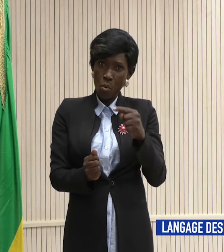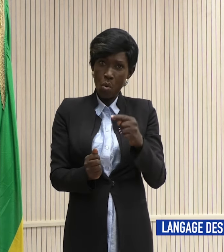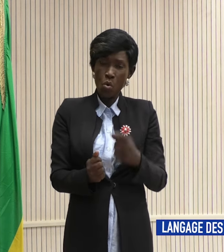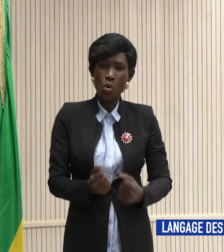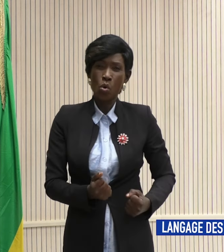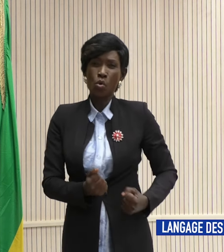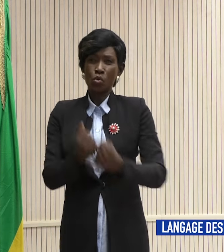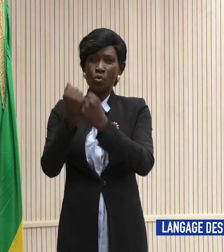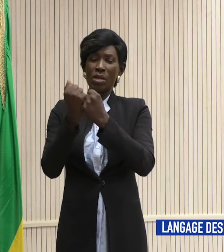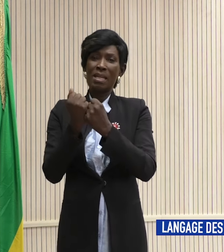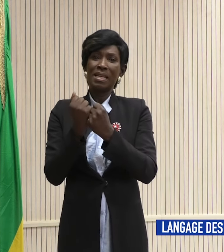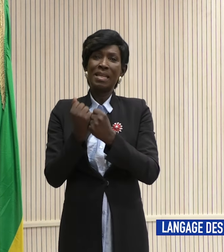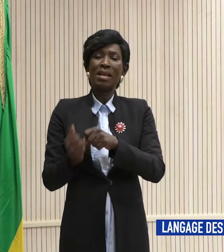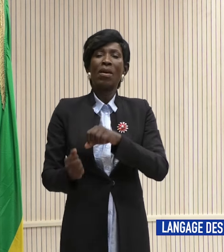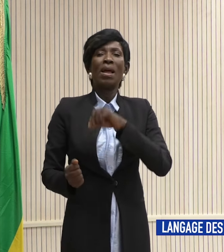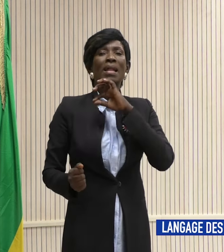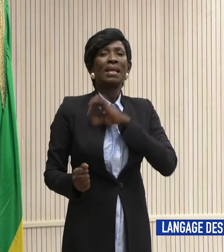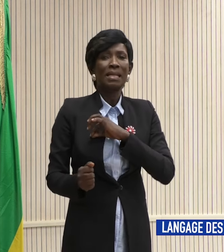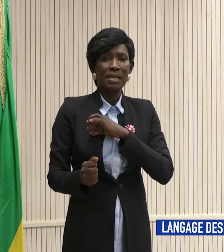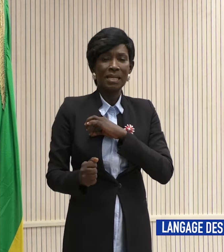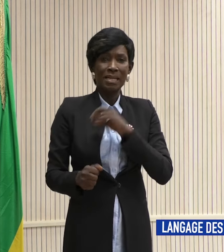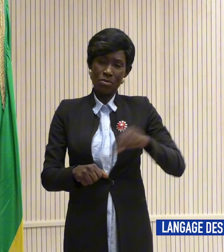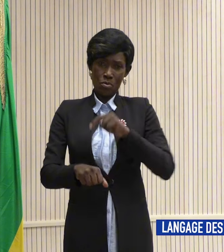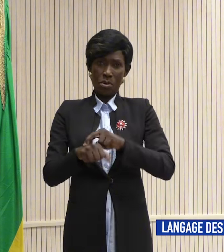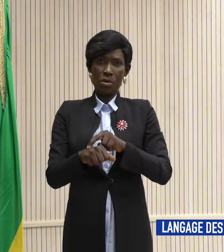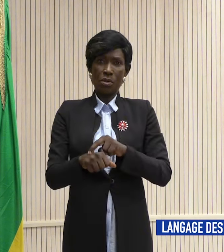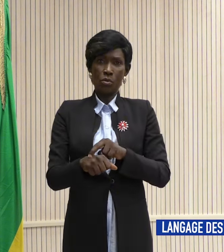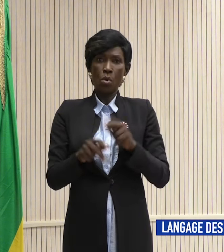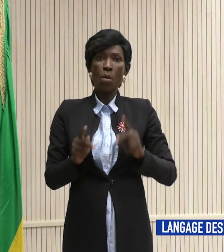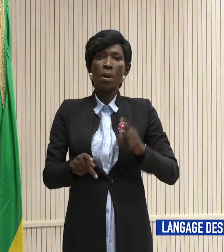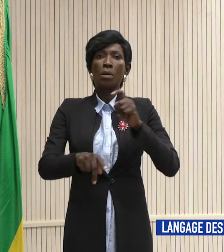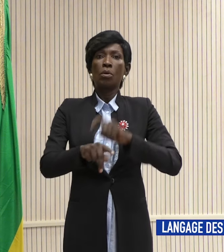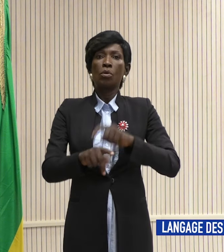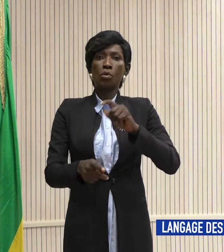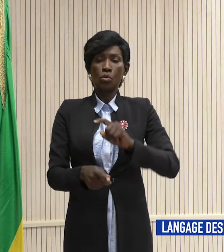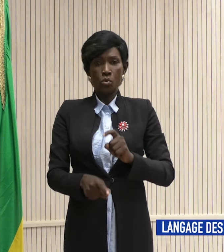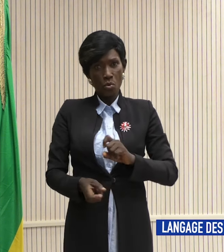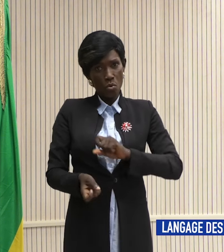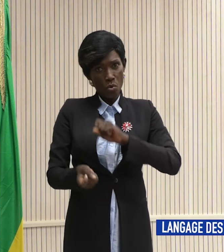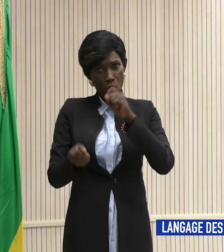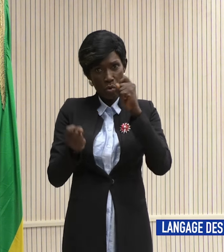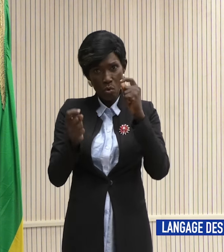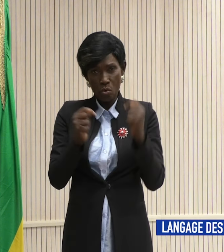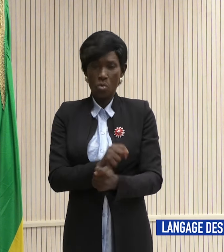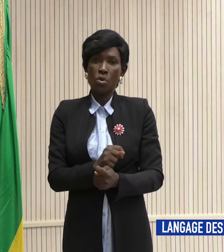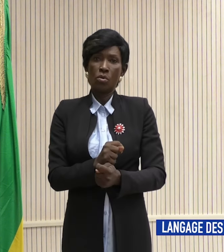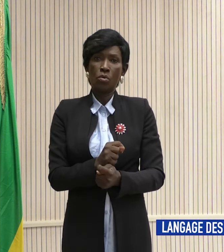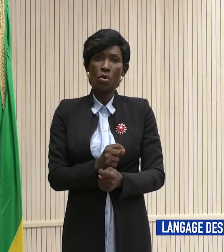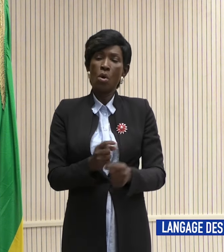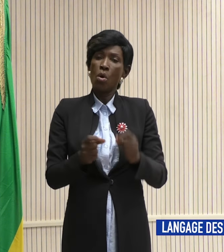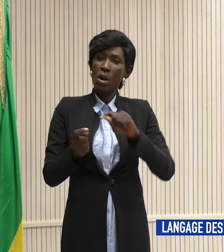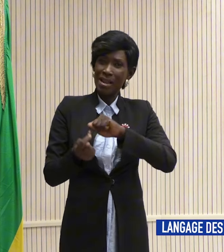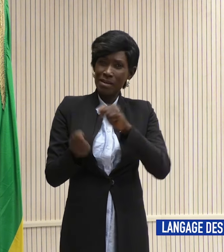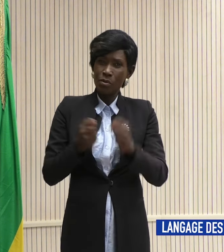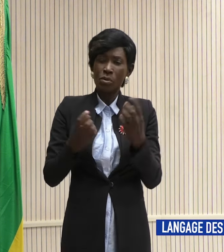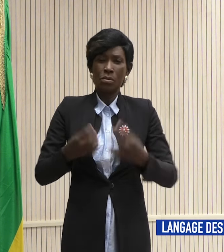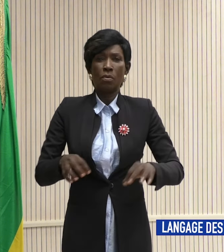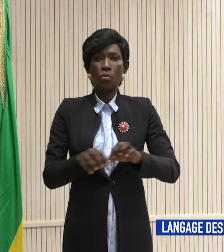profit de l'intérêt supérieur de la nation pendant cette période délicate qu'est la transition pour réussir